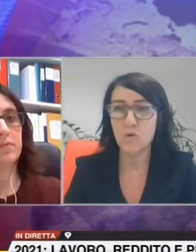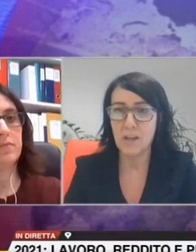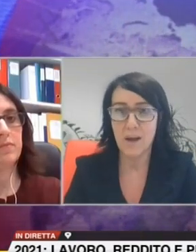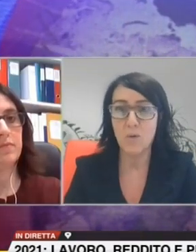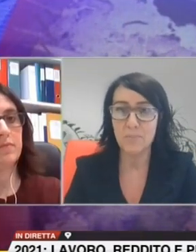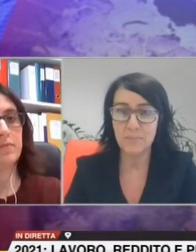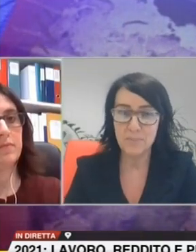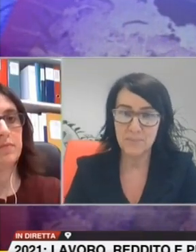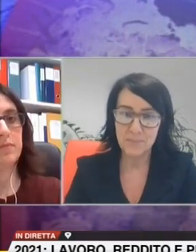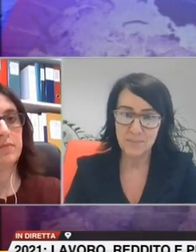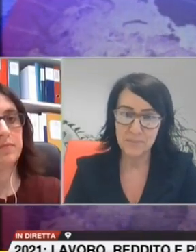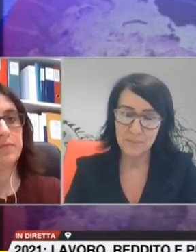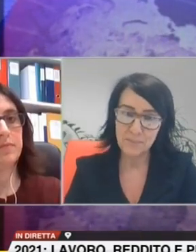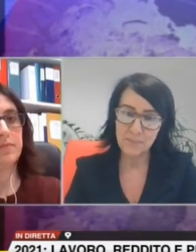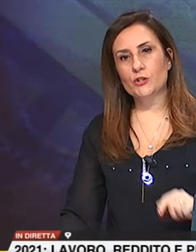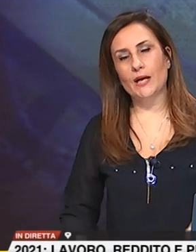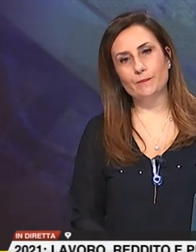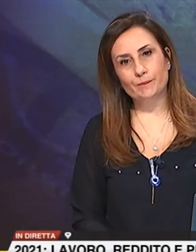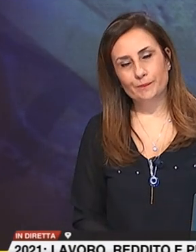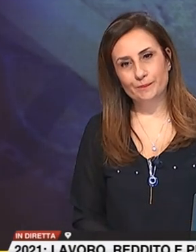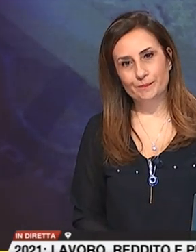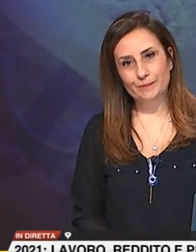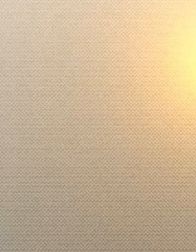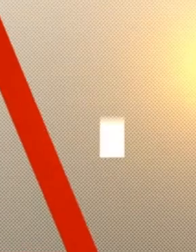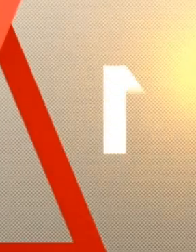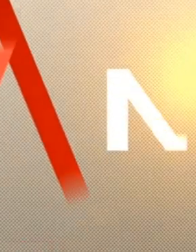lo consegniamo. Monica, ci fermiamo un attimo per la pubblicità.